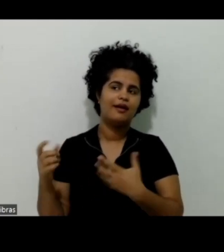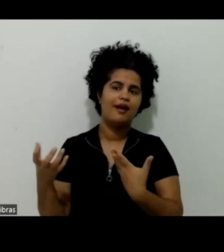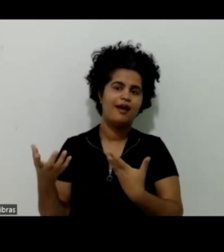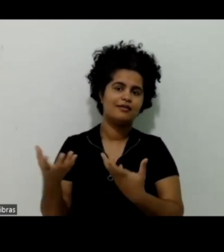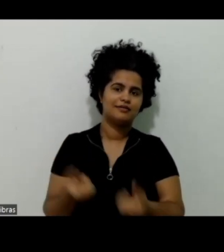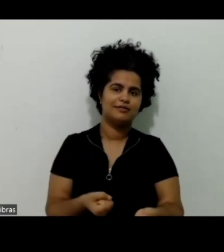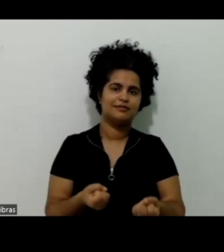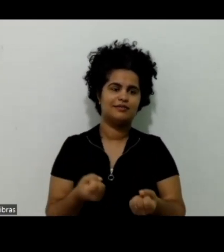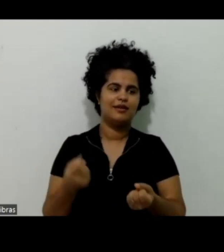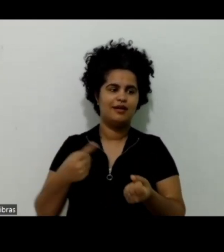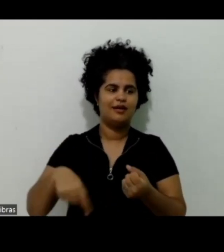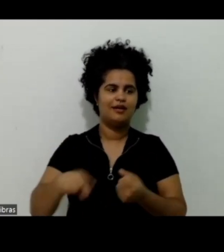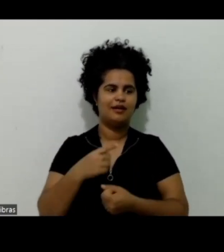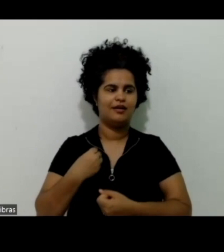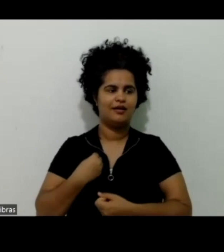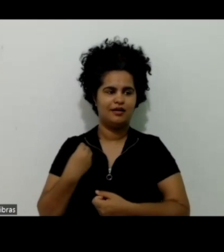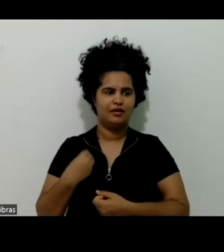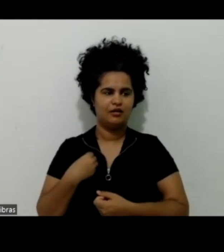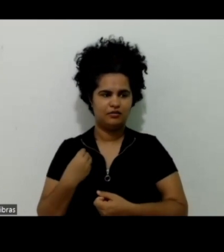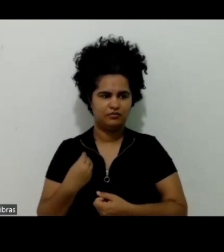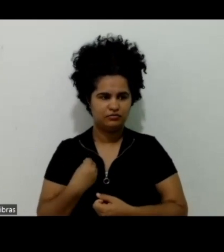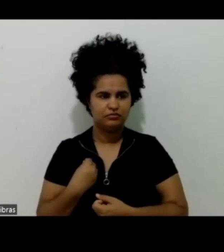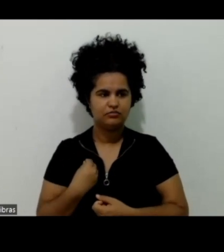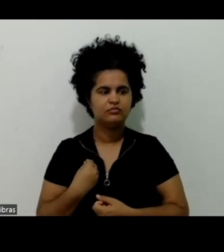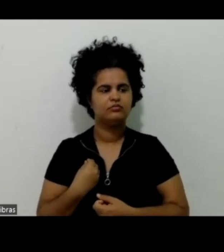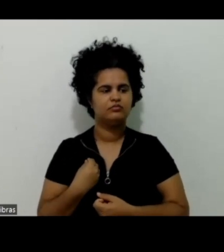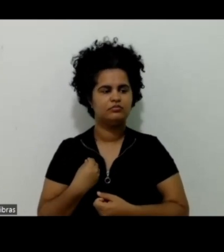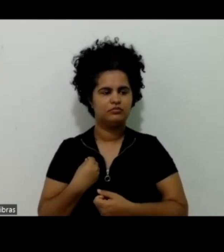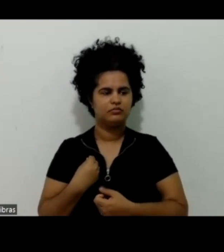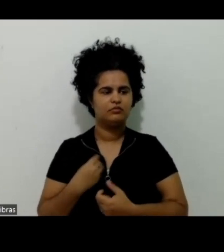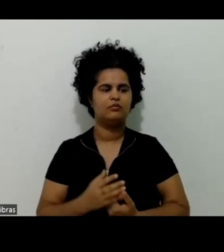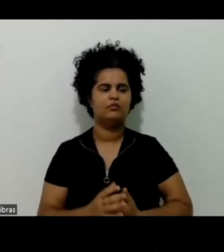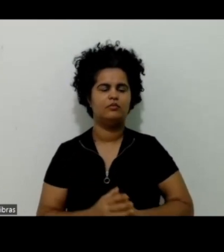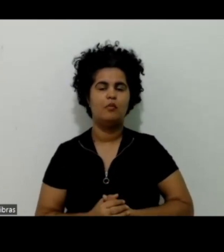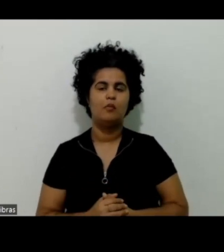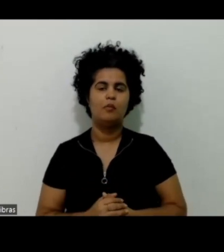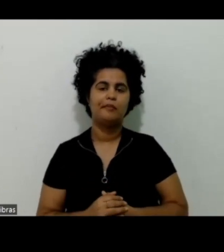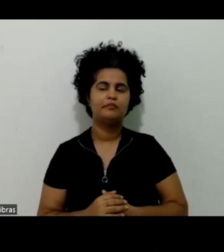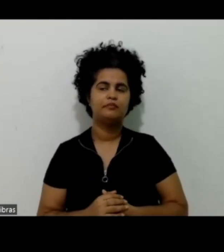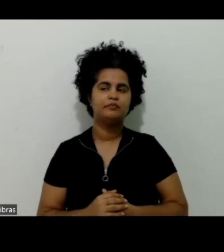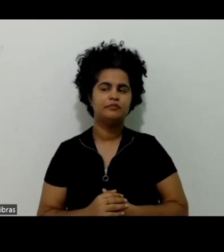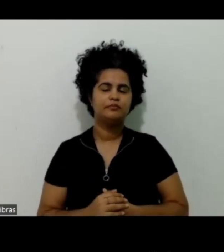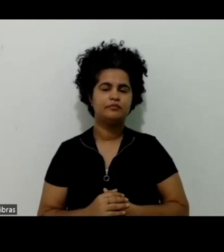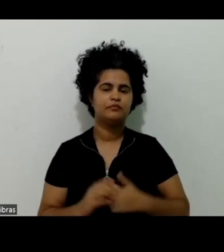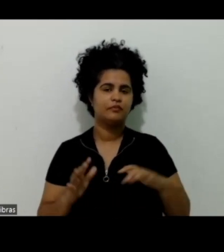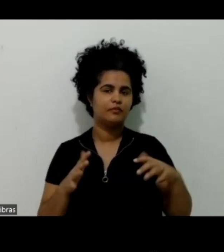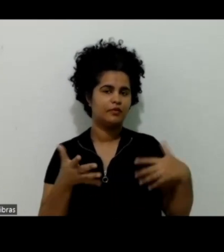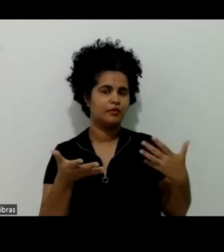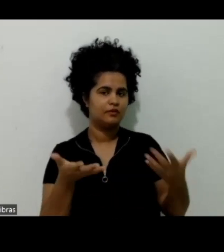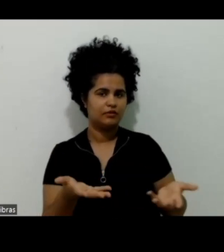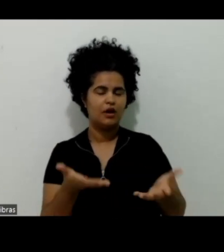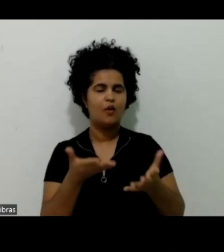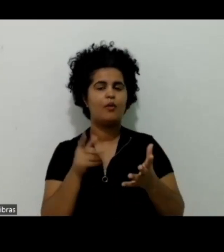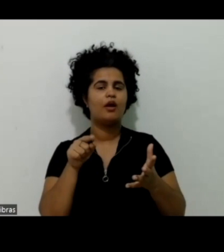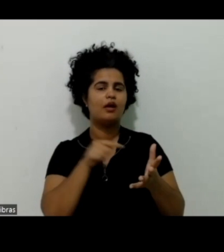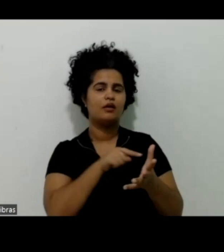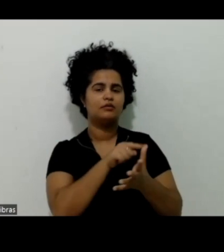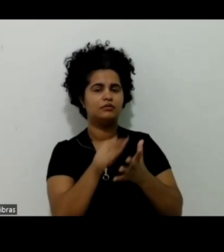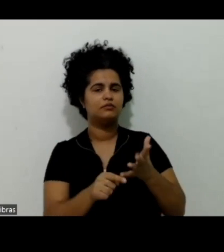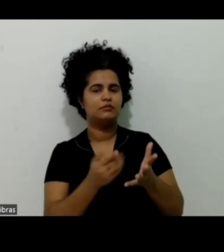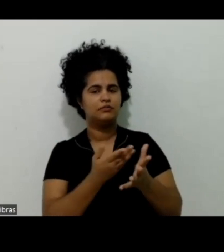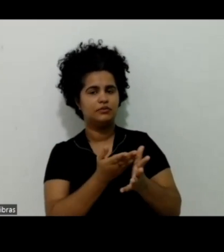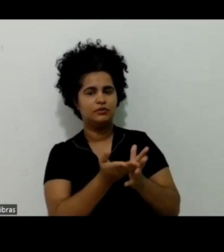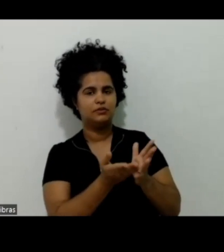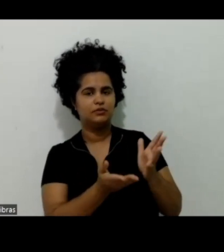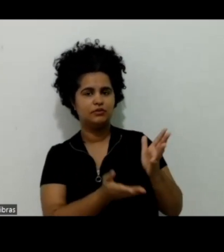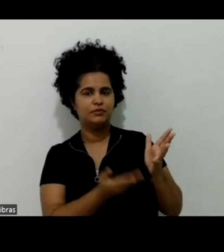violência estrutural, né, na lógica destrutiva do capital, né. Então, esses princípios, né, não podem ser